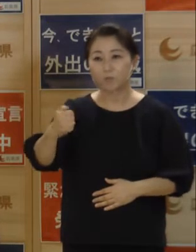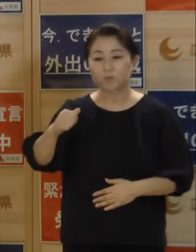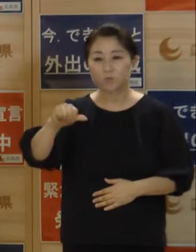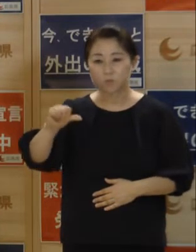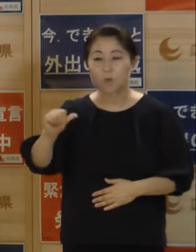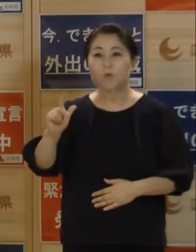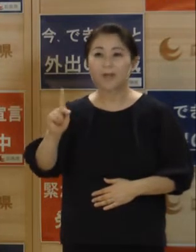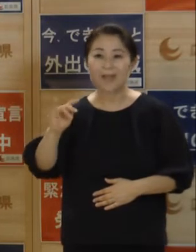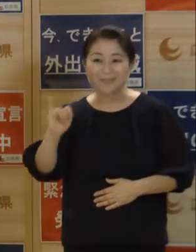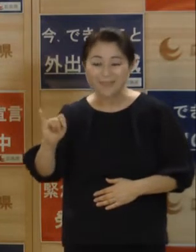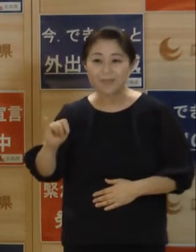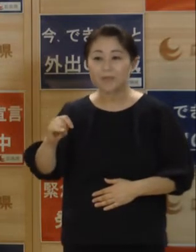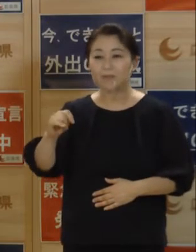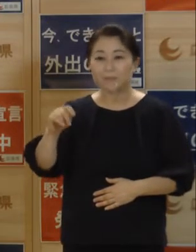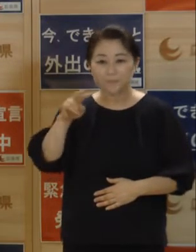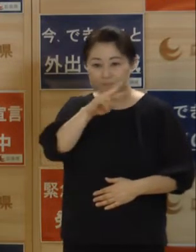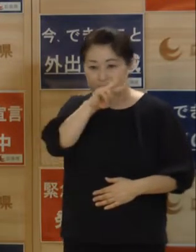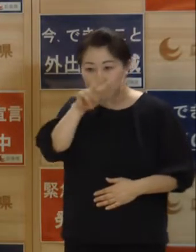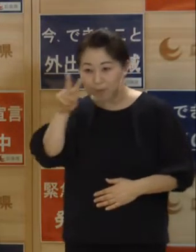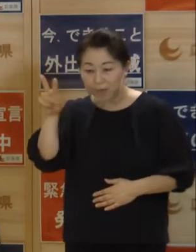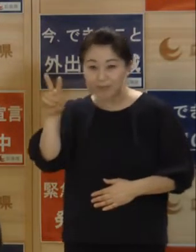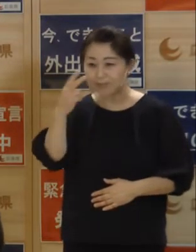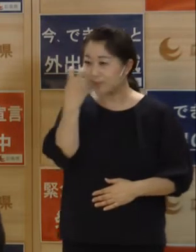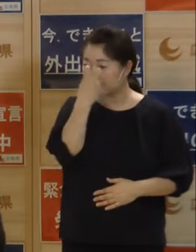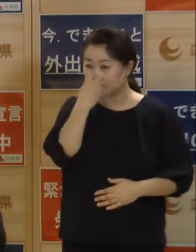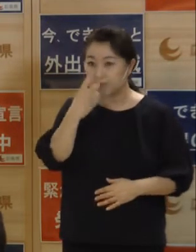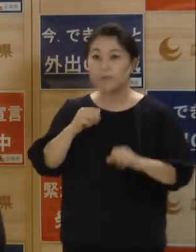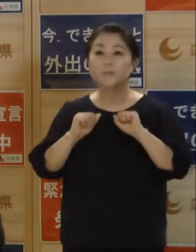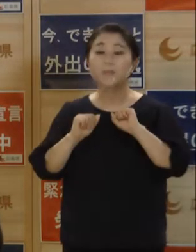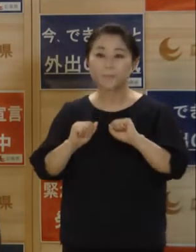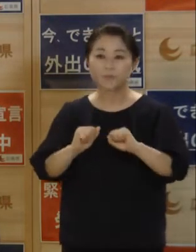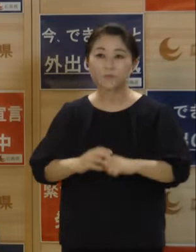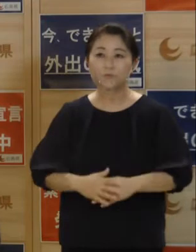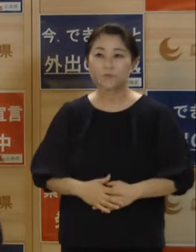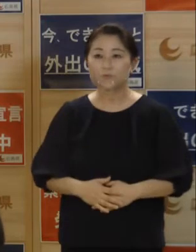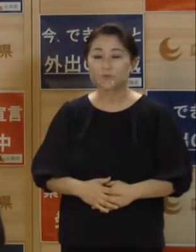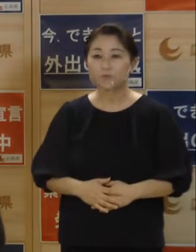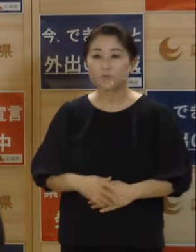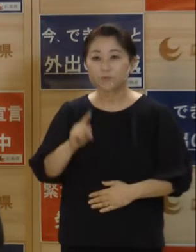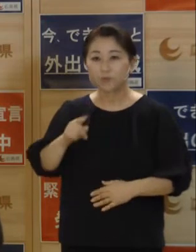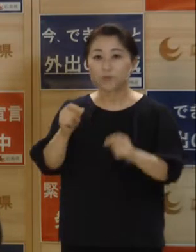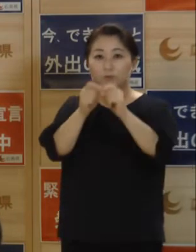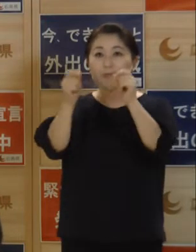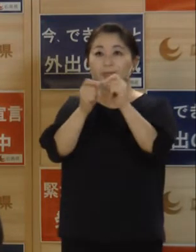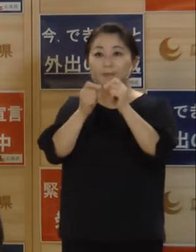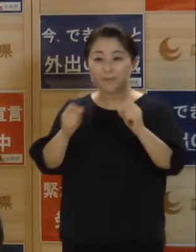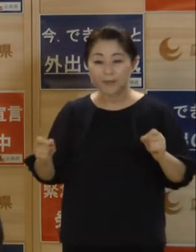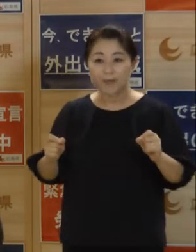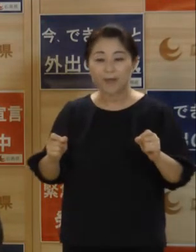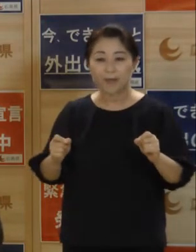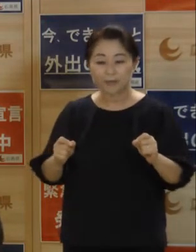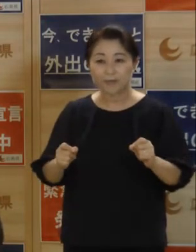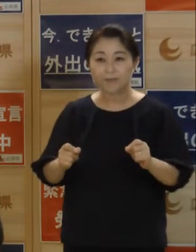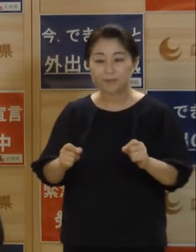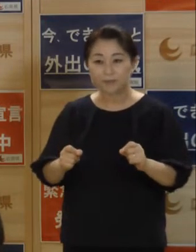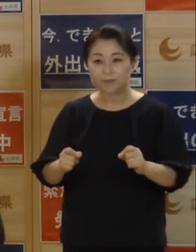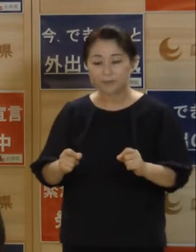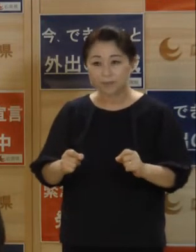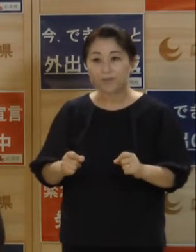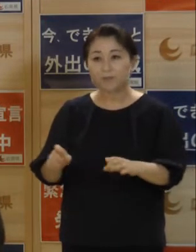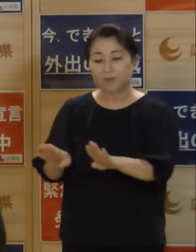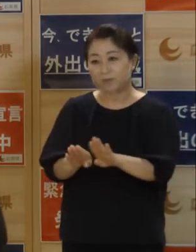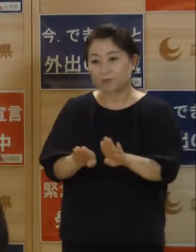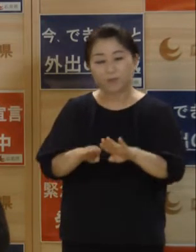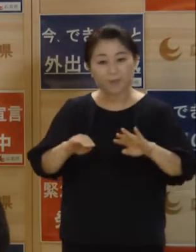見回りに確認しているということですね。でその結果、要請に応じてない店